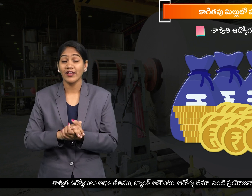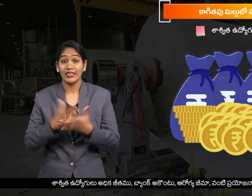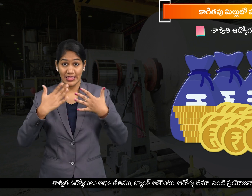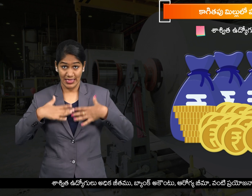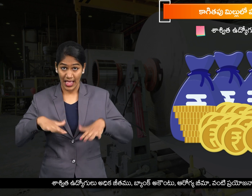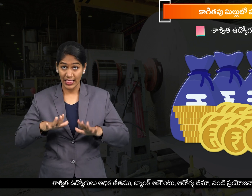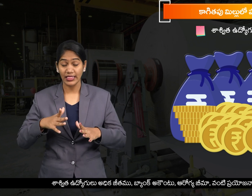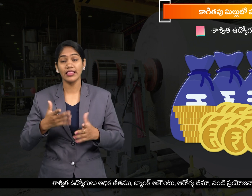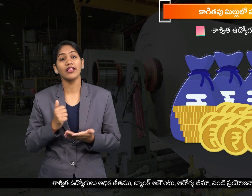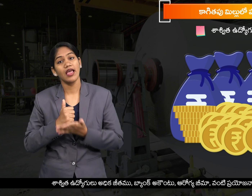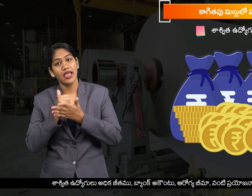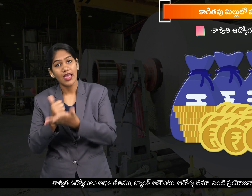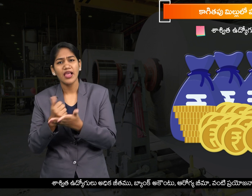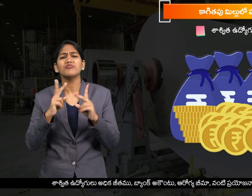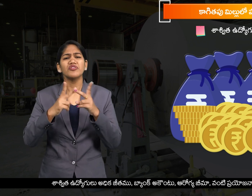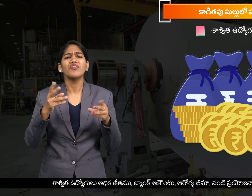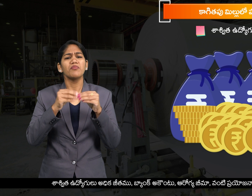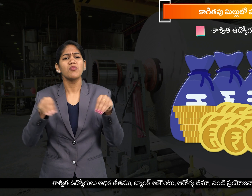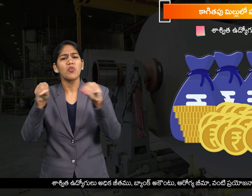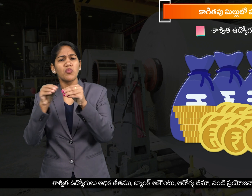ఆరోగ్య బీమా వంటి ప్రయోజనాలు పొందుతారు.